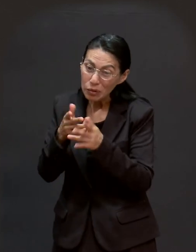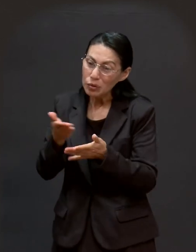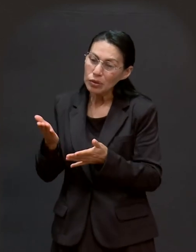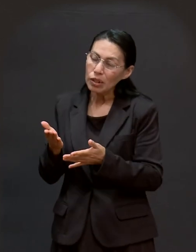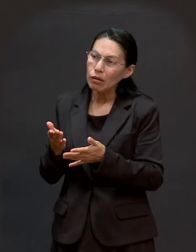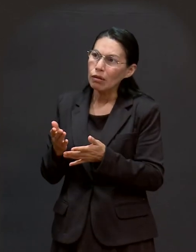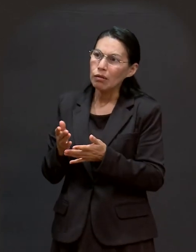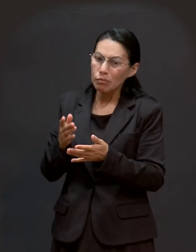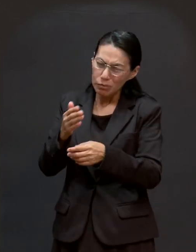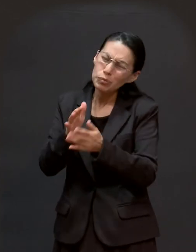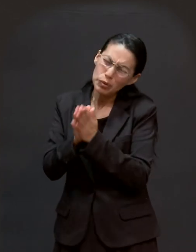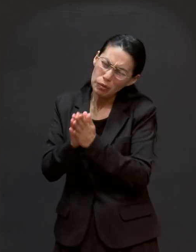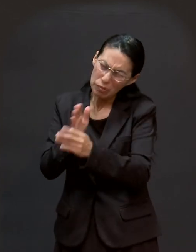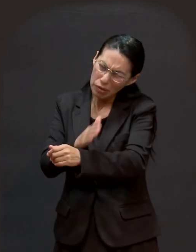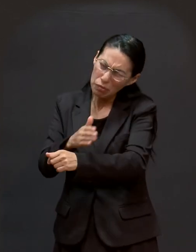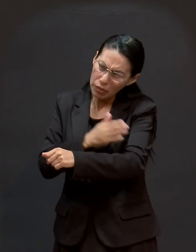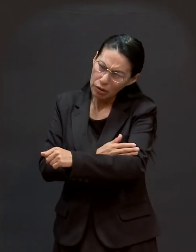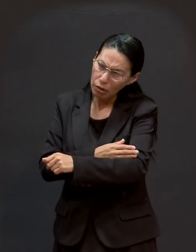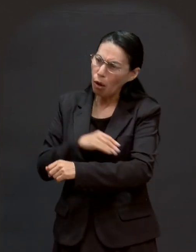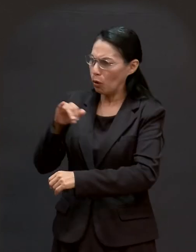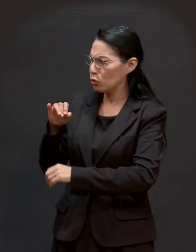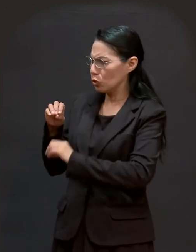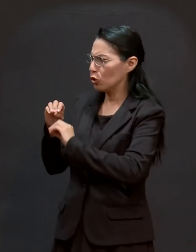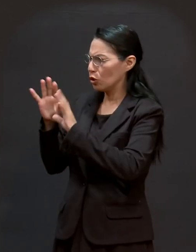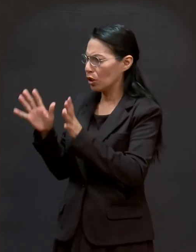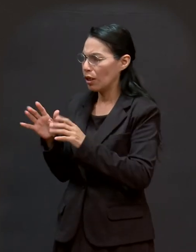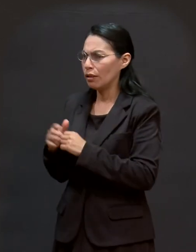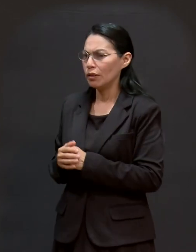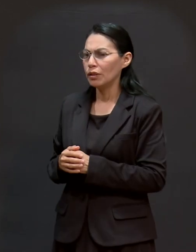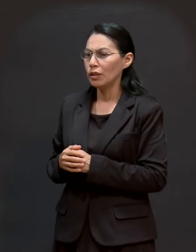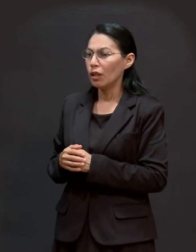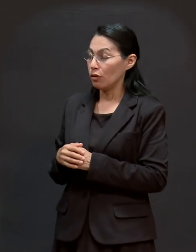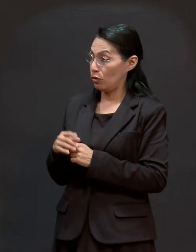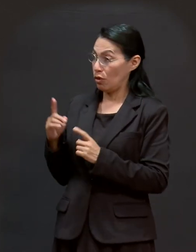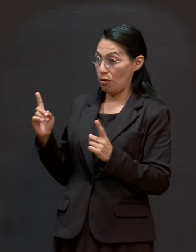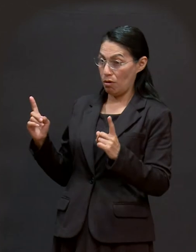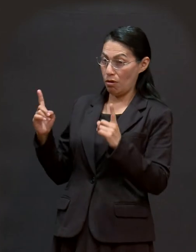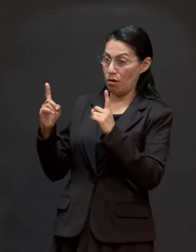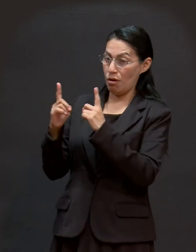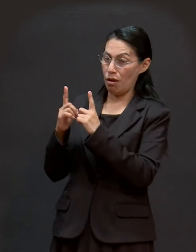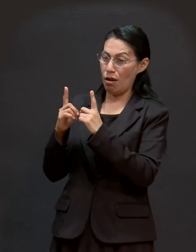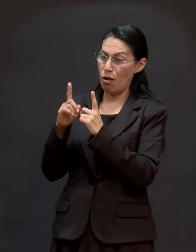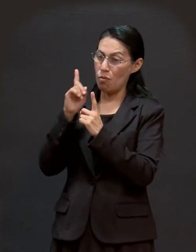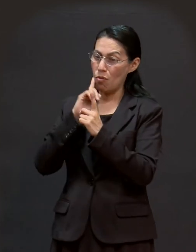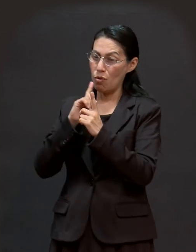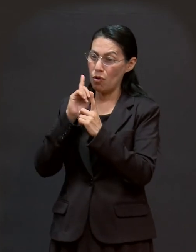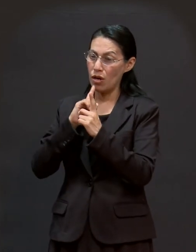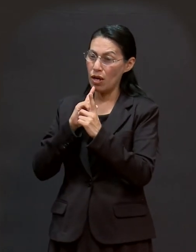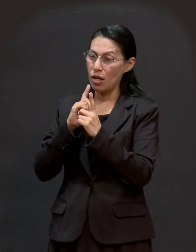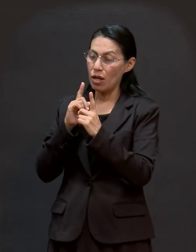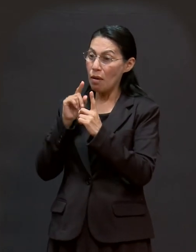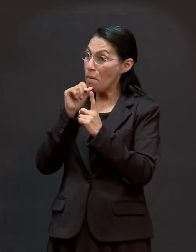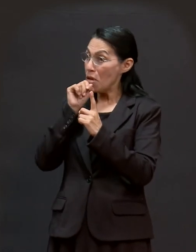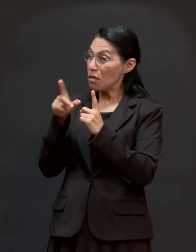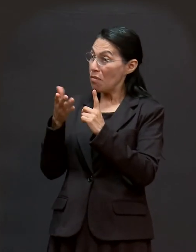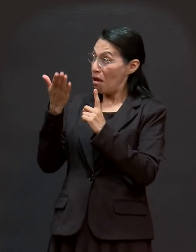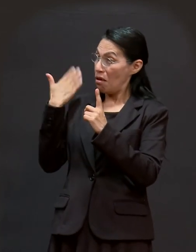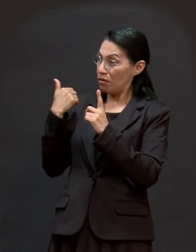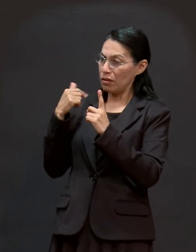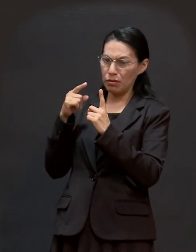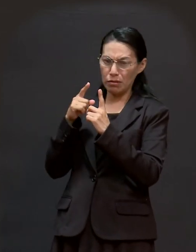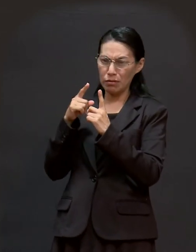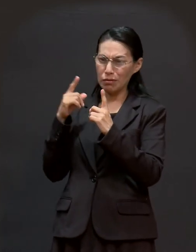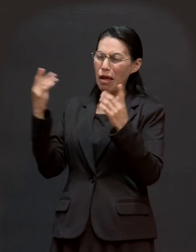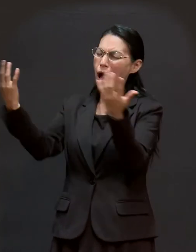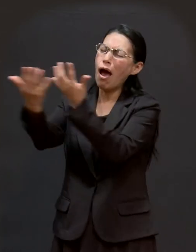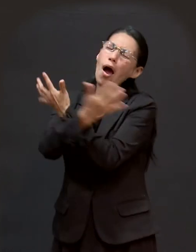compañía y cuando llegamos al lugar era la señora por la que habíamos orado el día anterior y cuando me ve me abraza y me abraza con aquella fuerza